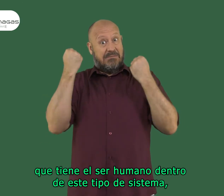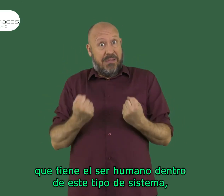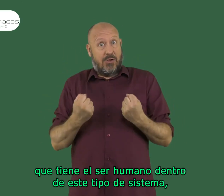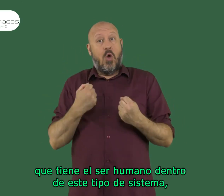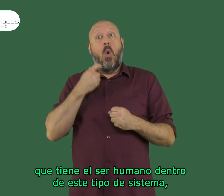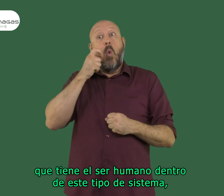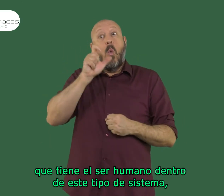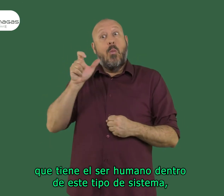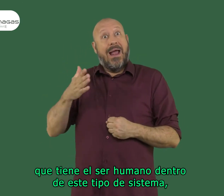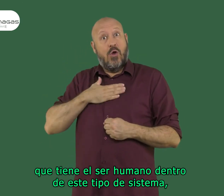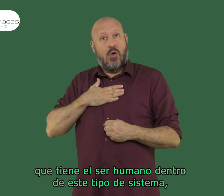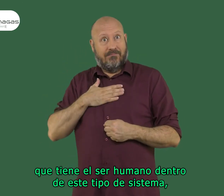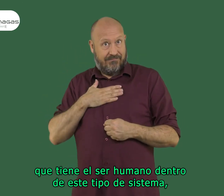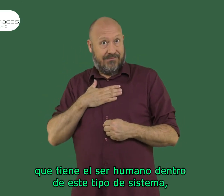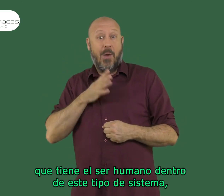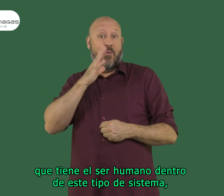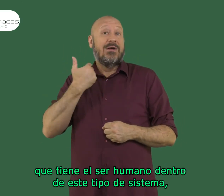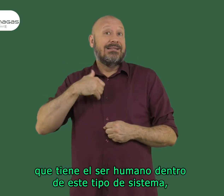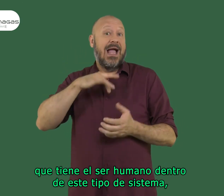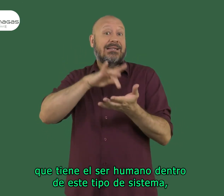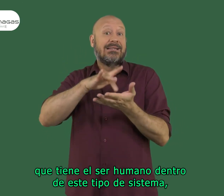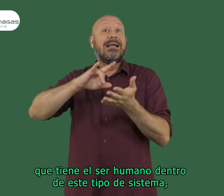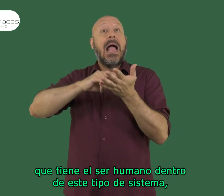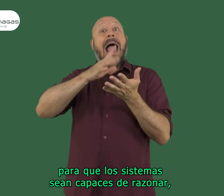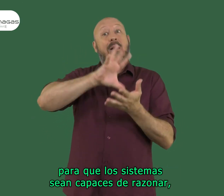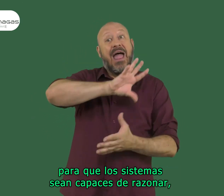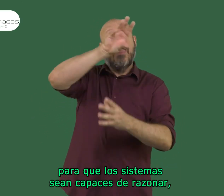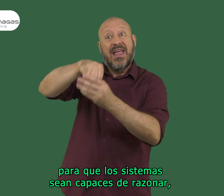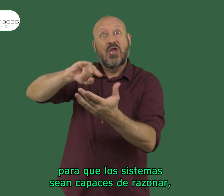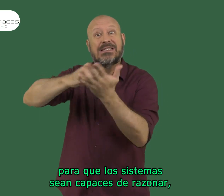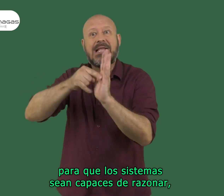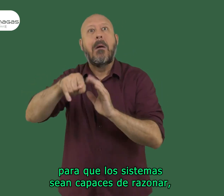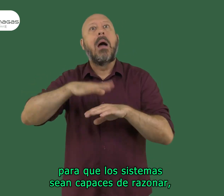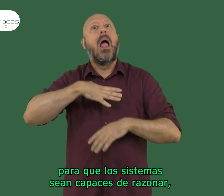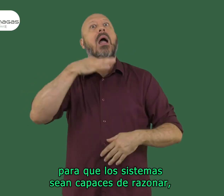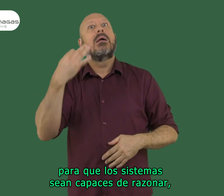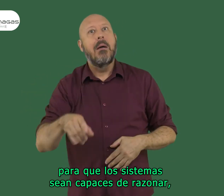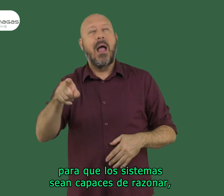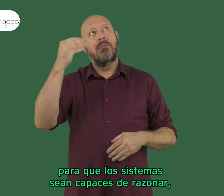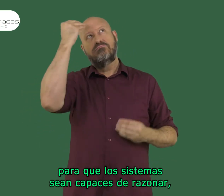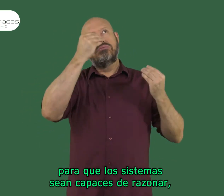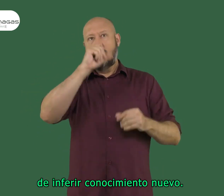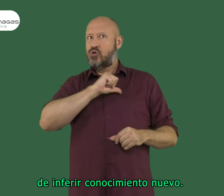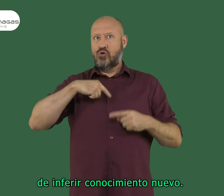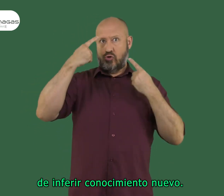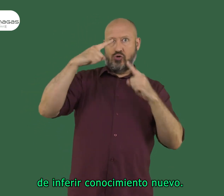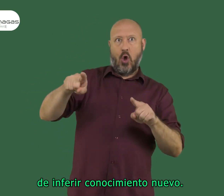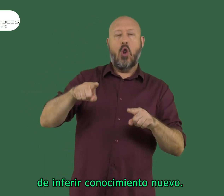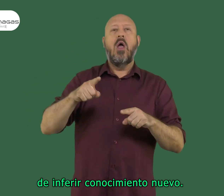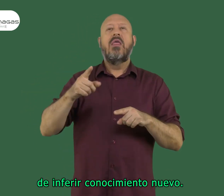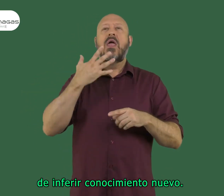que tiene el ser humano dentro de este tipo de sistemas para que los sistemas sean capaces de razonar, de